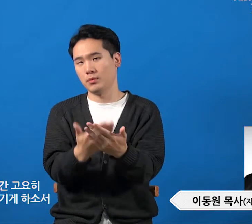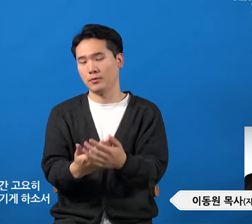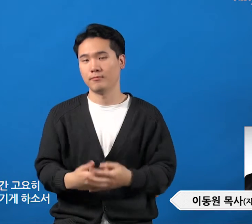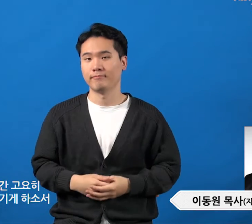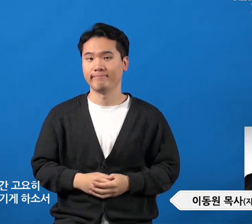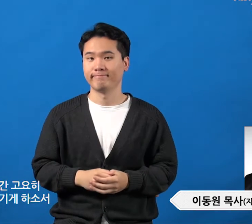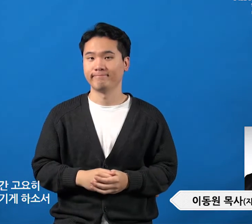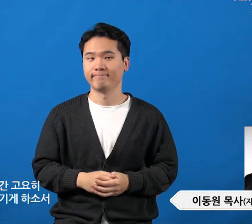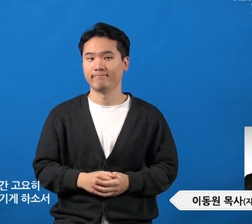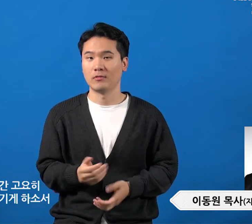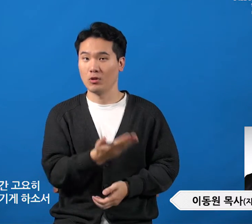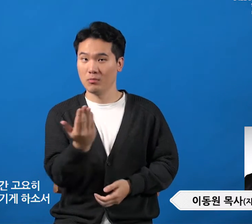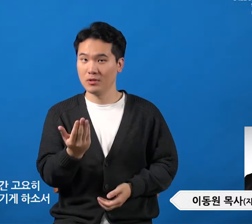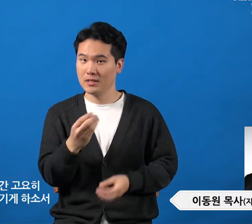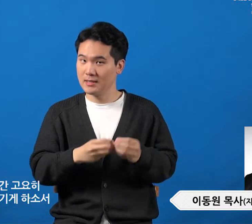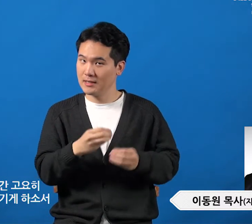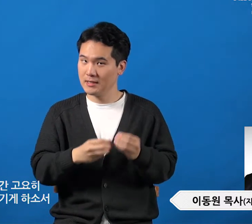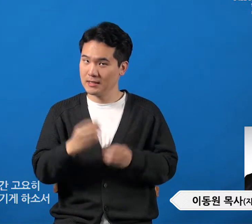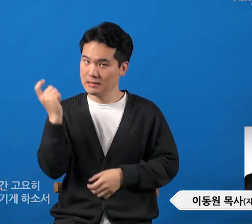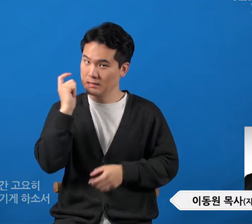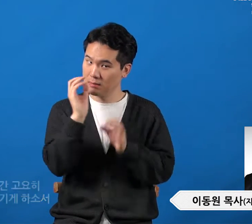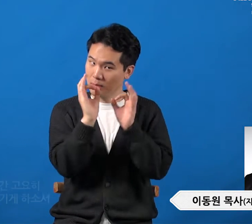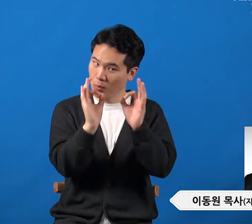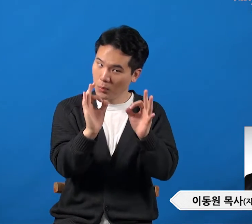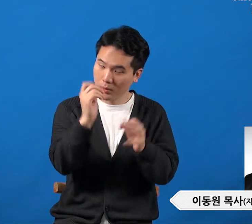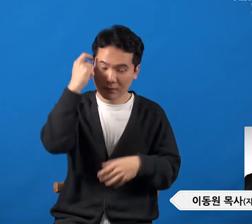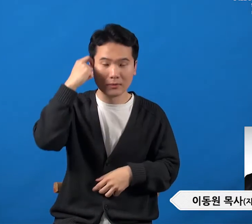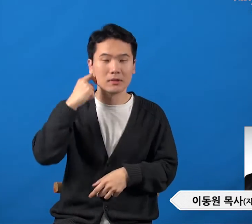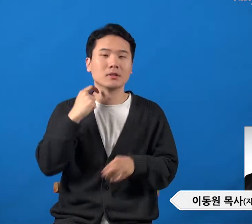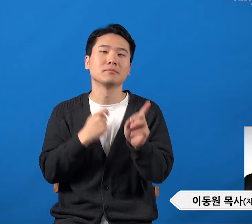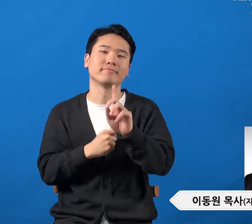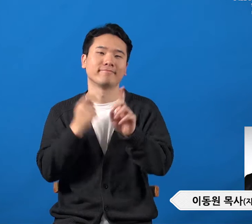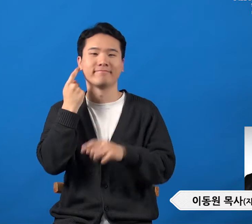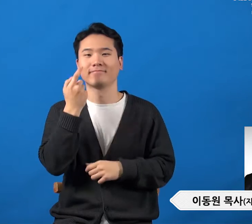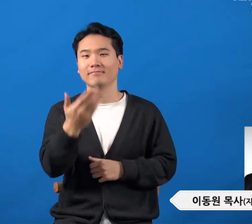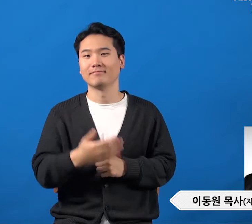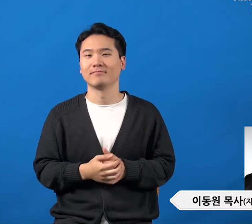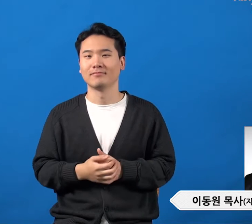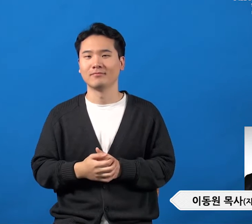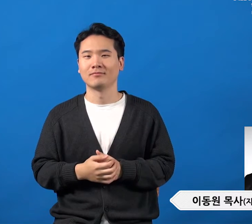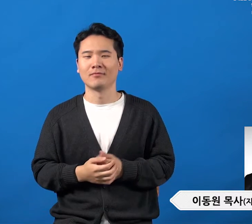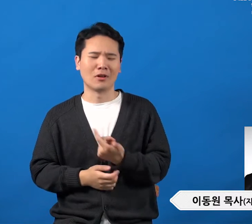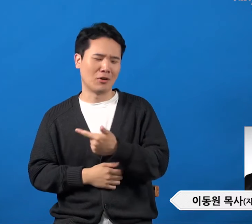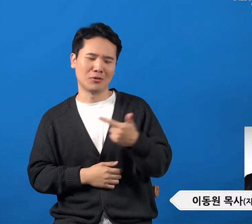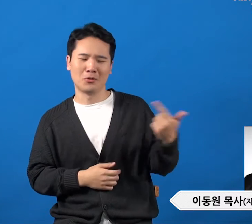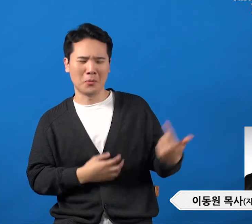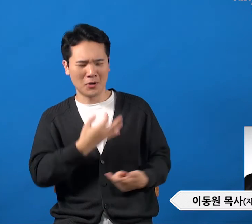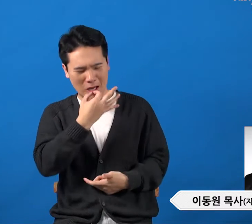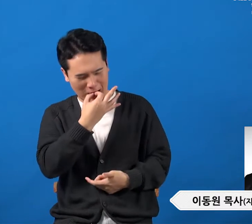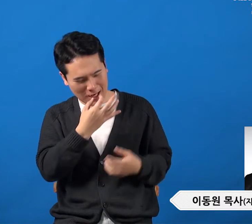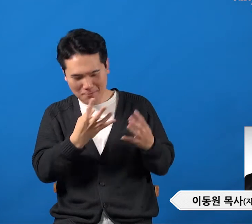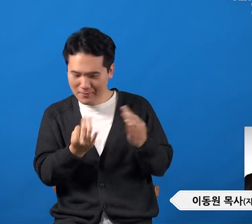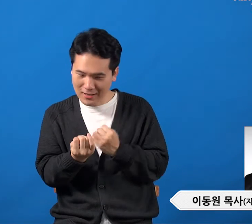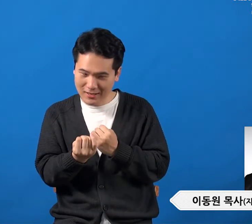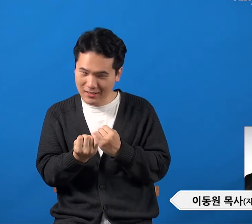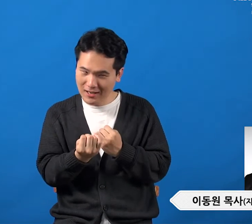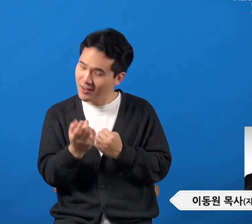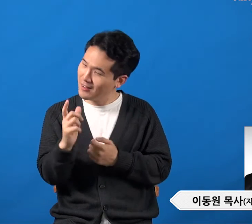소감이 어떠세요? 저는 이 시를 읽고 느낀 소감이 너무 욕심 많은 시다.